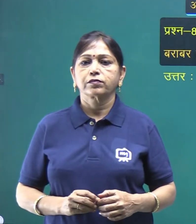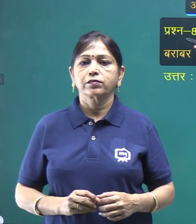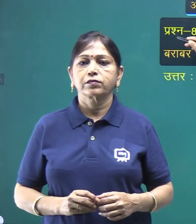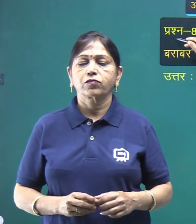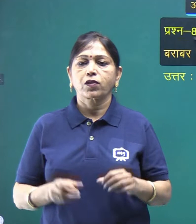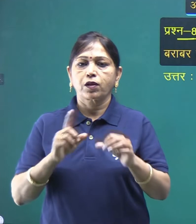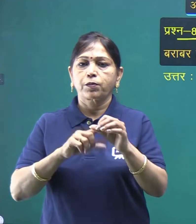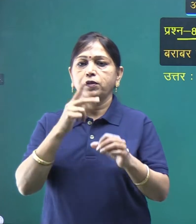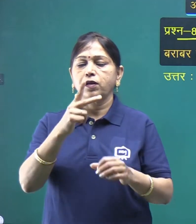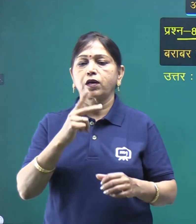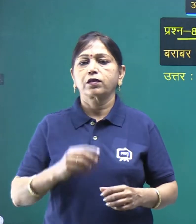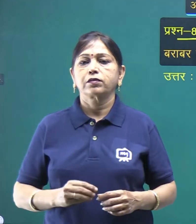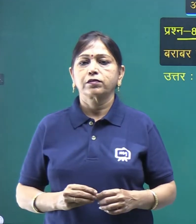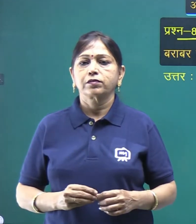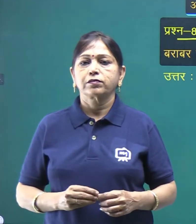प्रश्न 8,